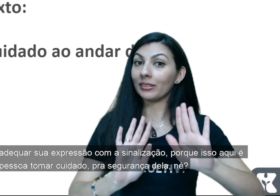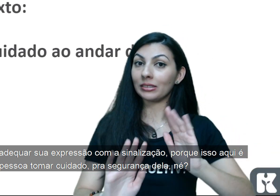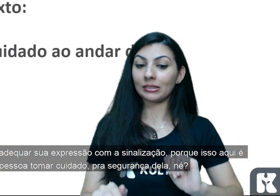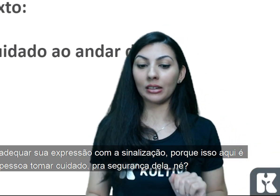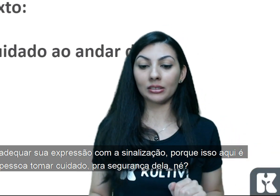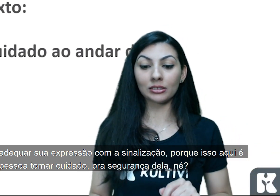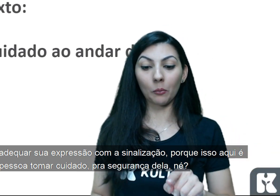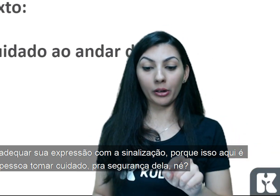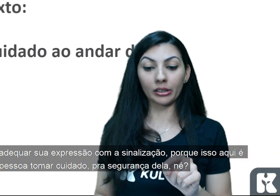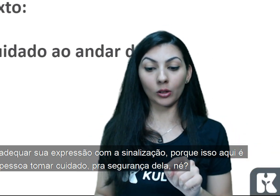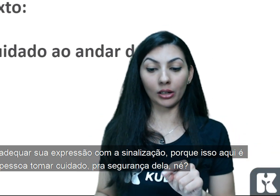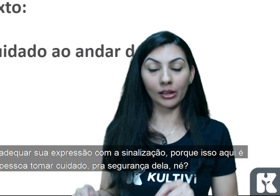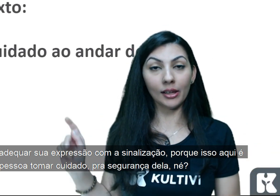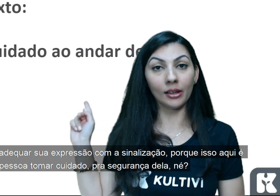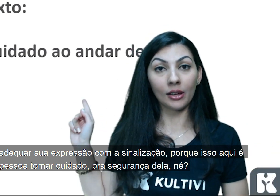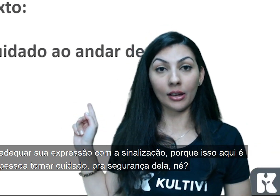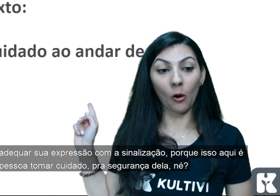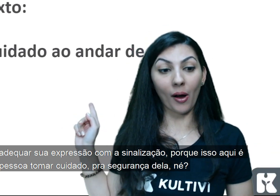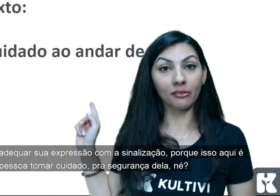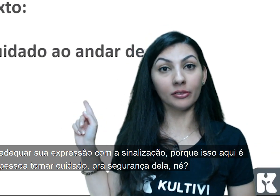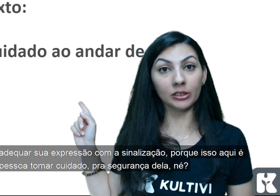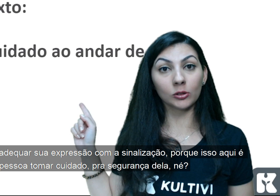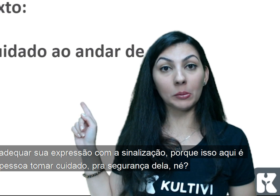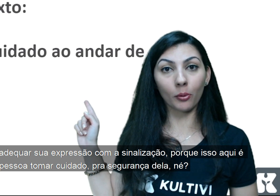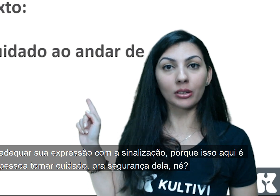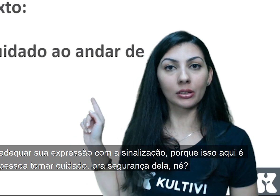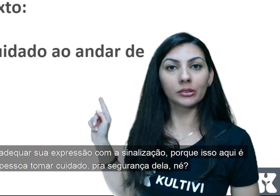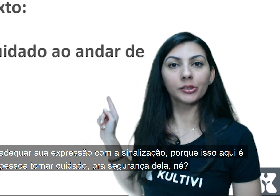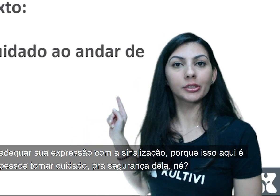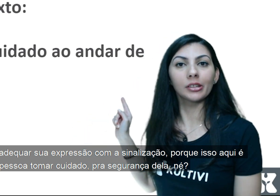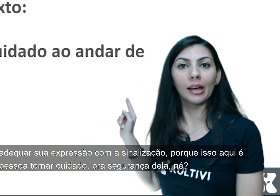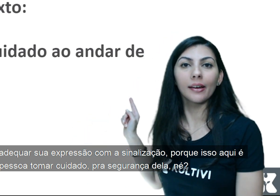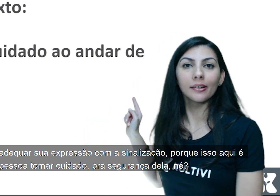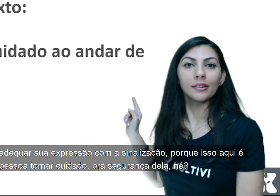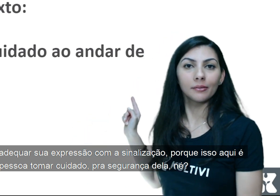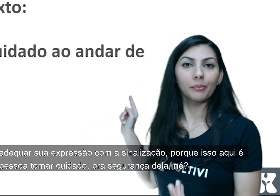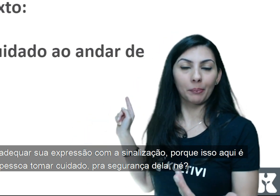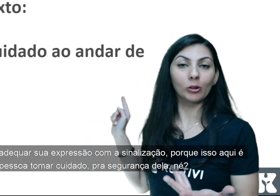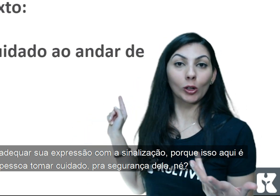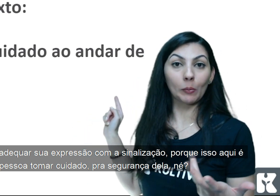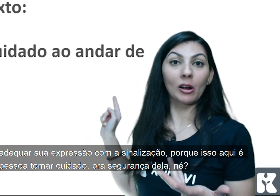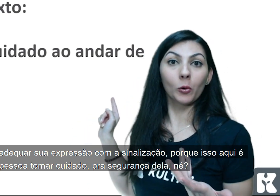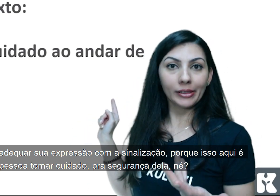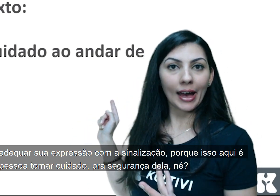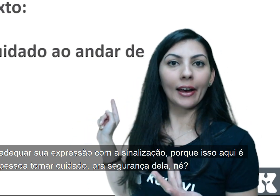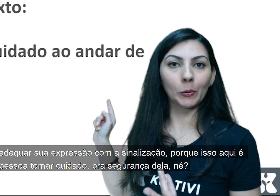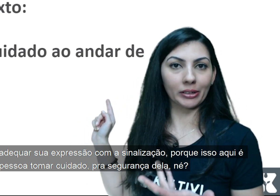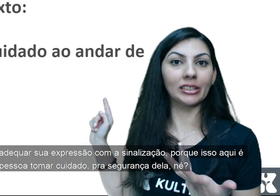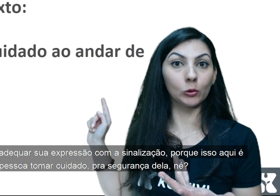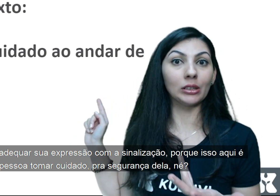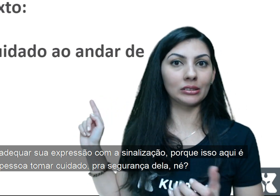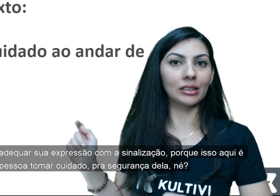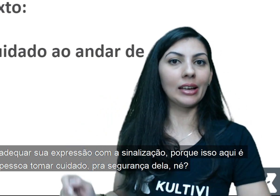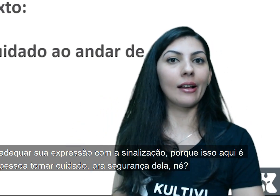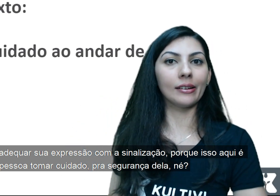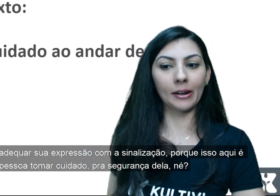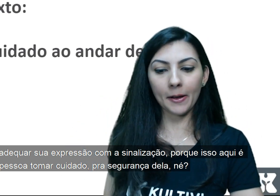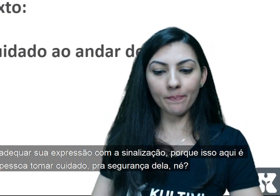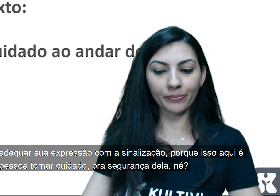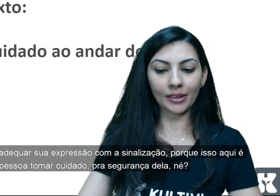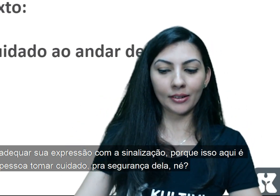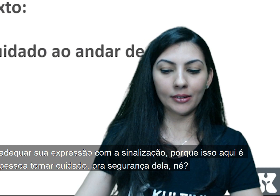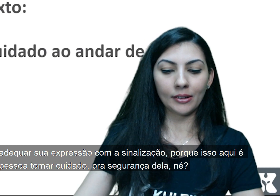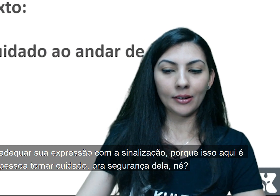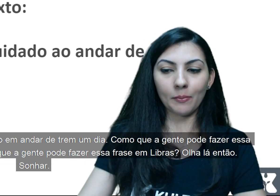com a sinalização. Porque isso aqui é um aviso importante, né? Para a pessoa tomar cuidado, para a segurança dela,